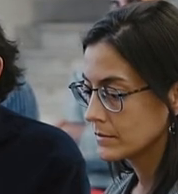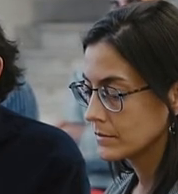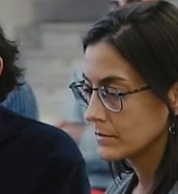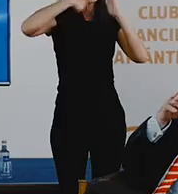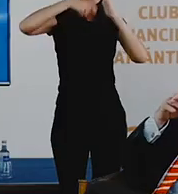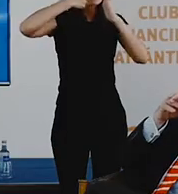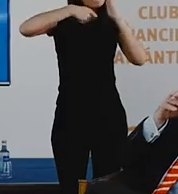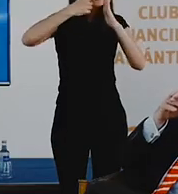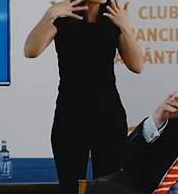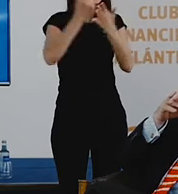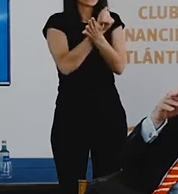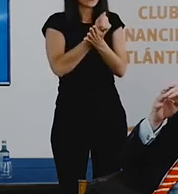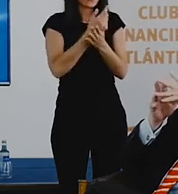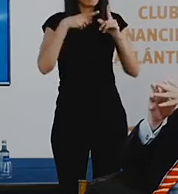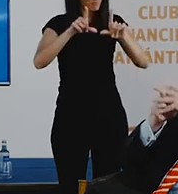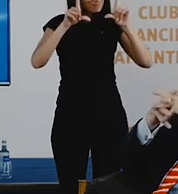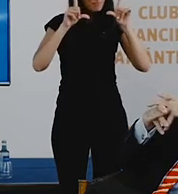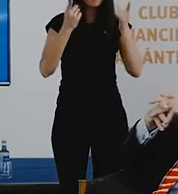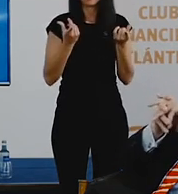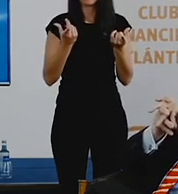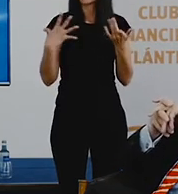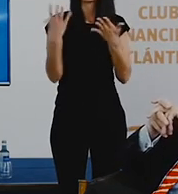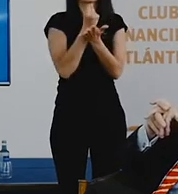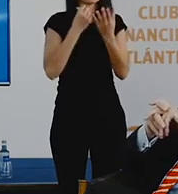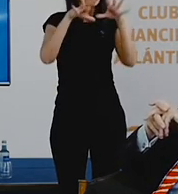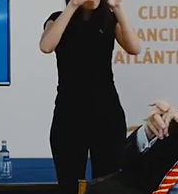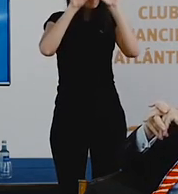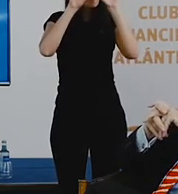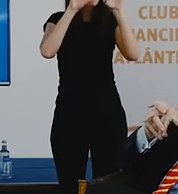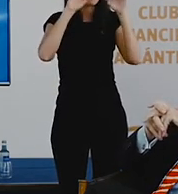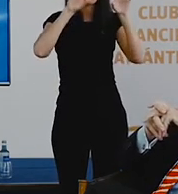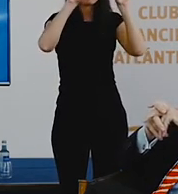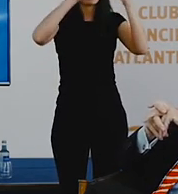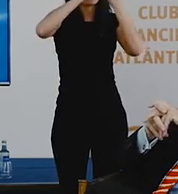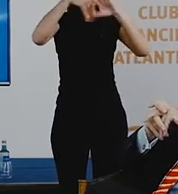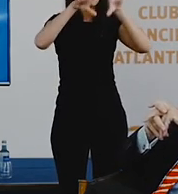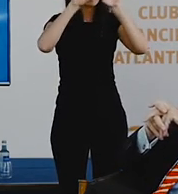todos os vais a sentir retratados, todos vais a aprender mucho de tecnología.